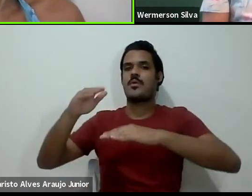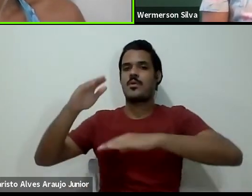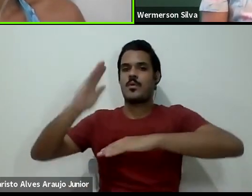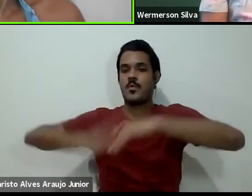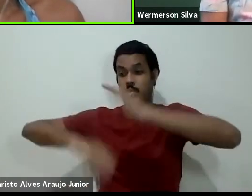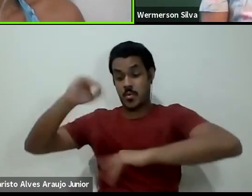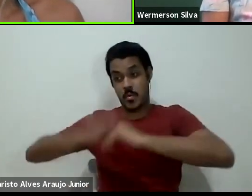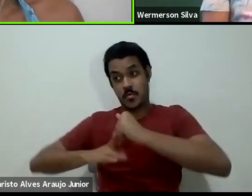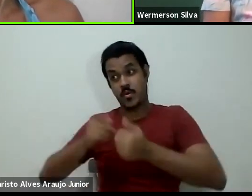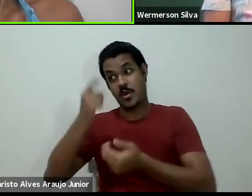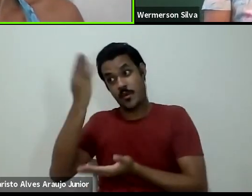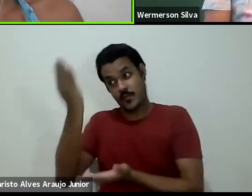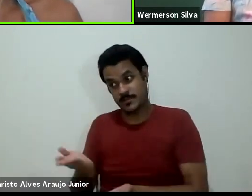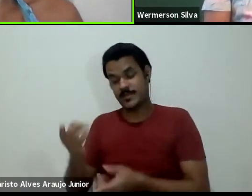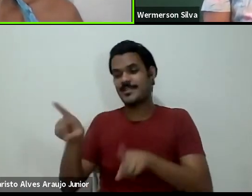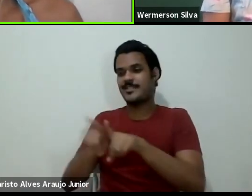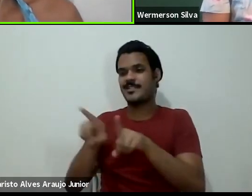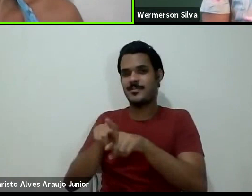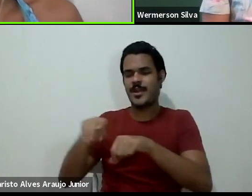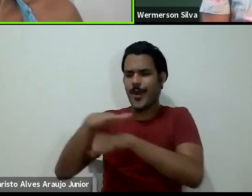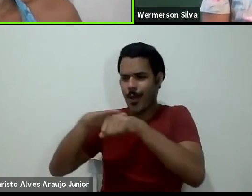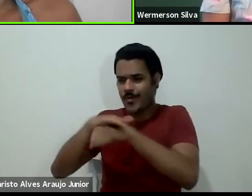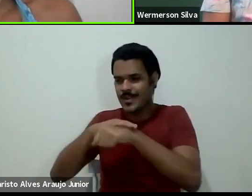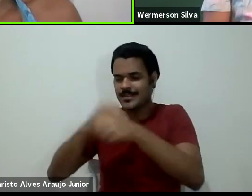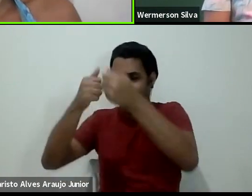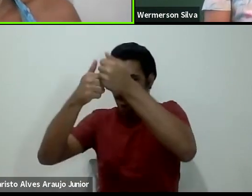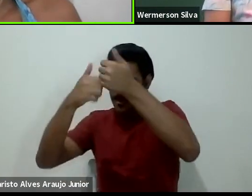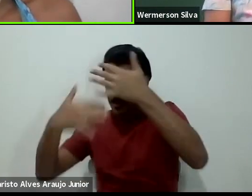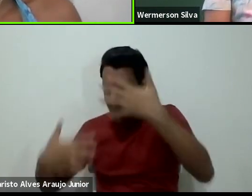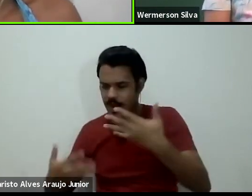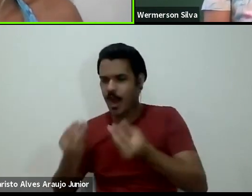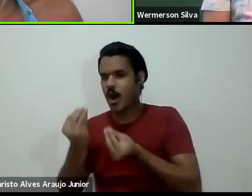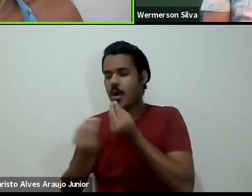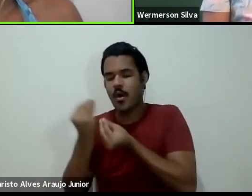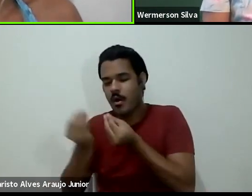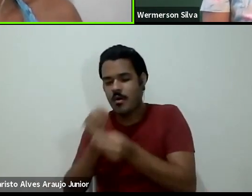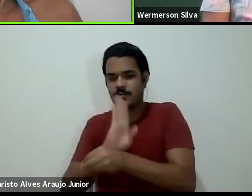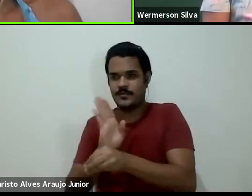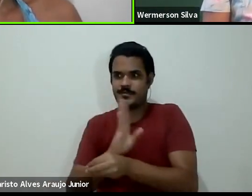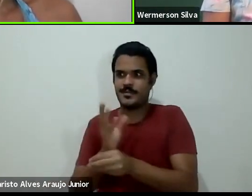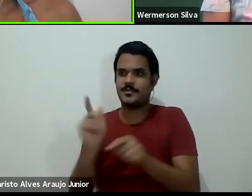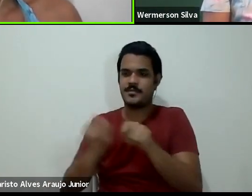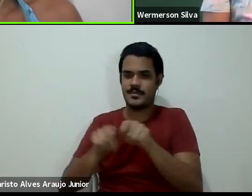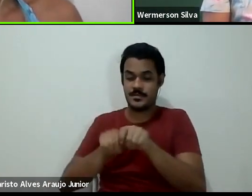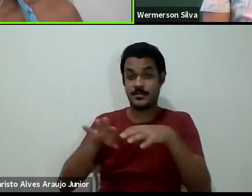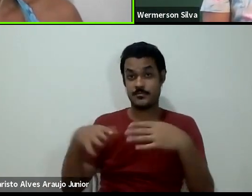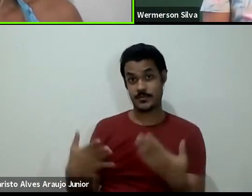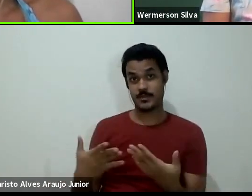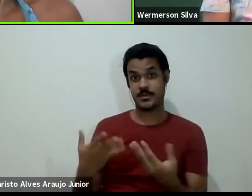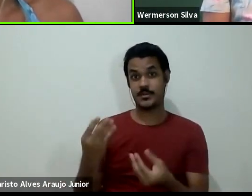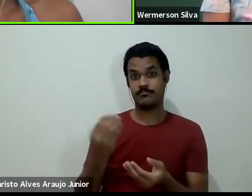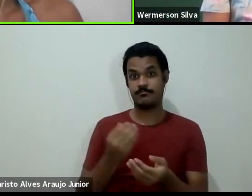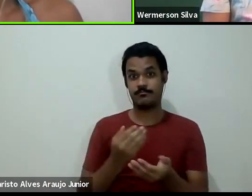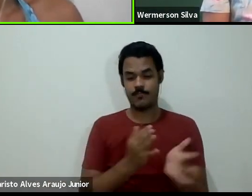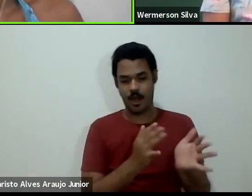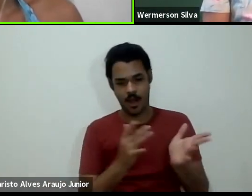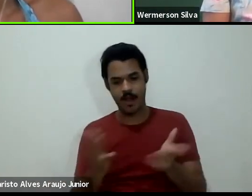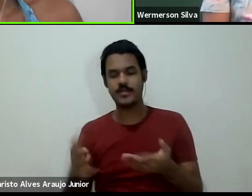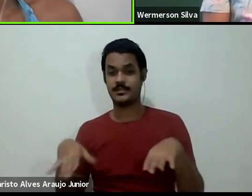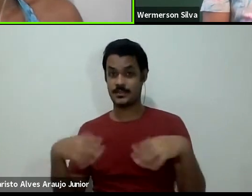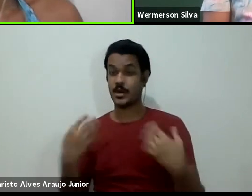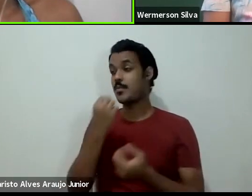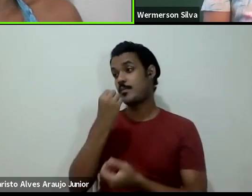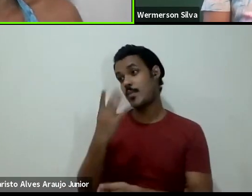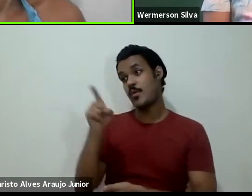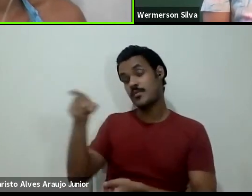em conversar com você, explicar todo o processo e te dizer como é que estava funcionando o processo. Foi muito bom a